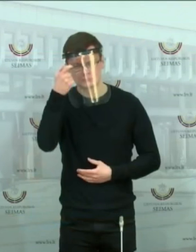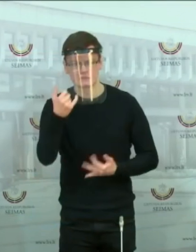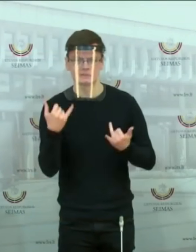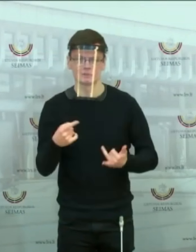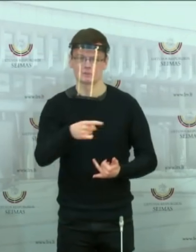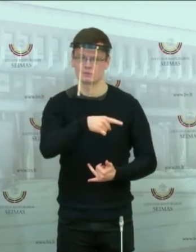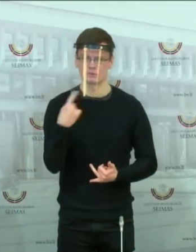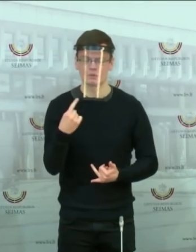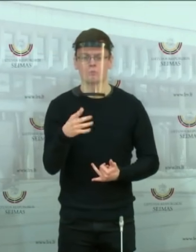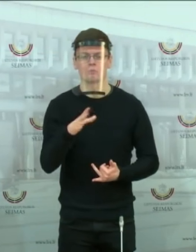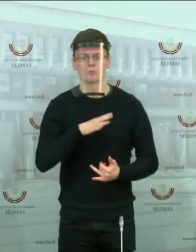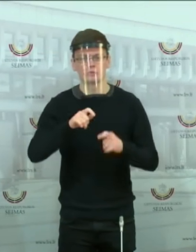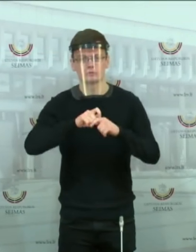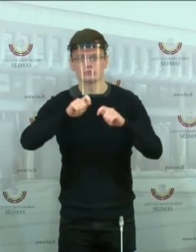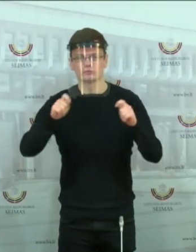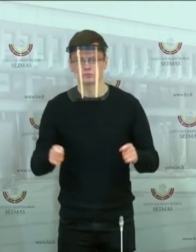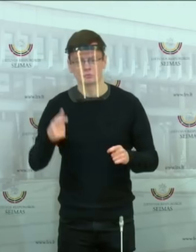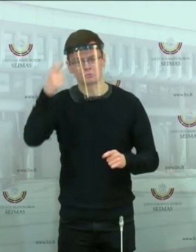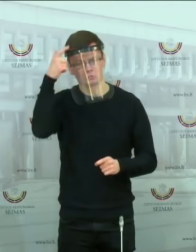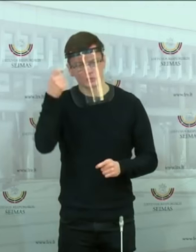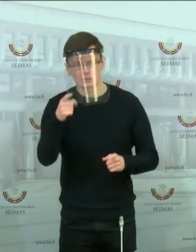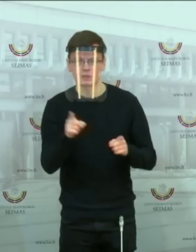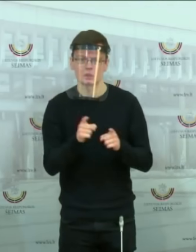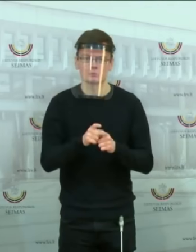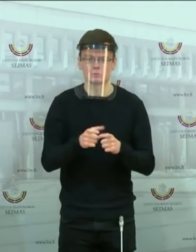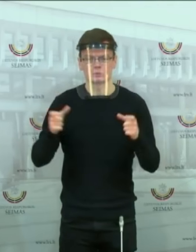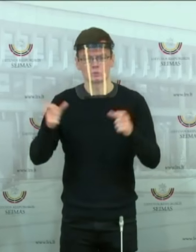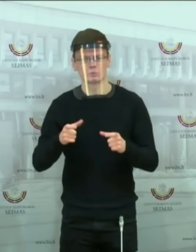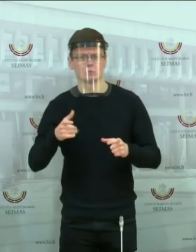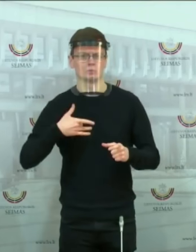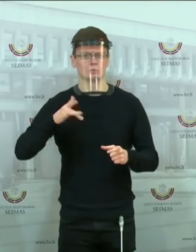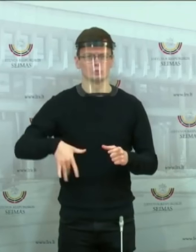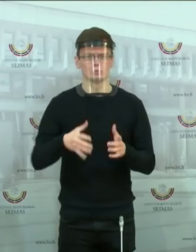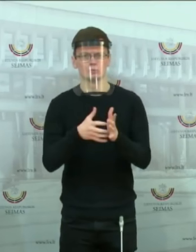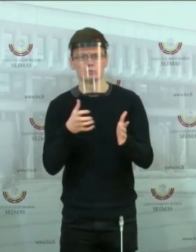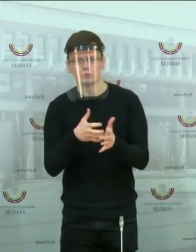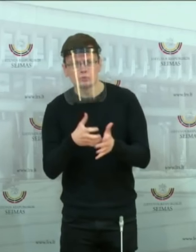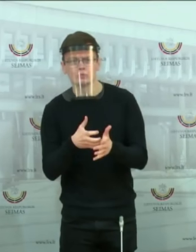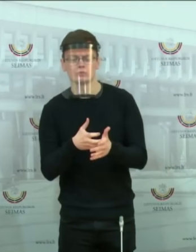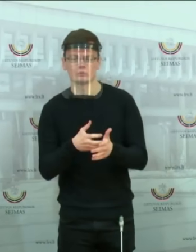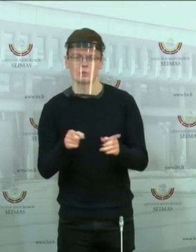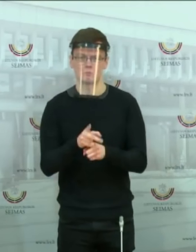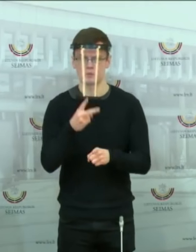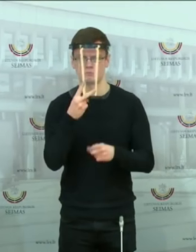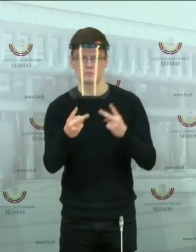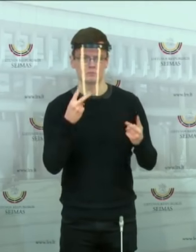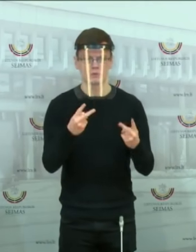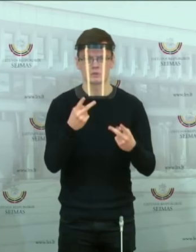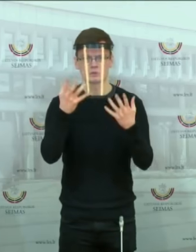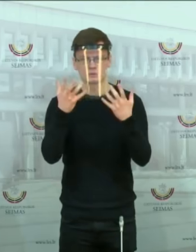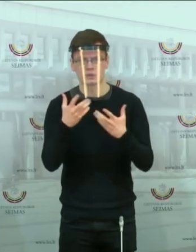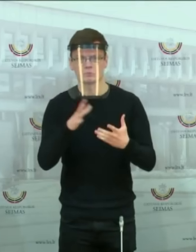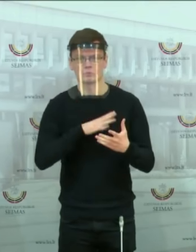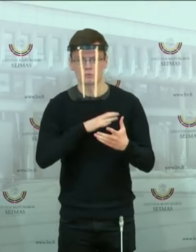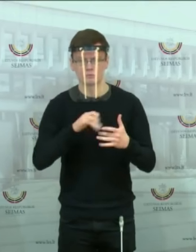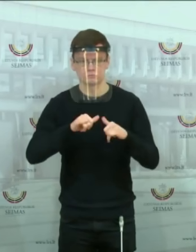žinot, pradžioje piktinosi, kad ribojimai yra nepakankamai griežti, kad reikia griežčiau viską atvarkyti, kai matėm tuos skaičius tikrai